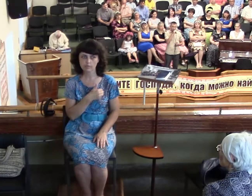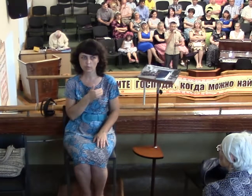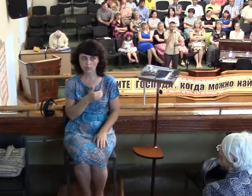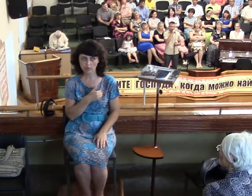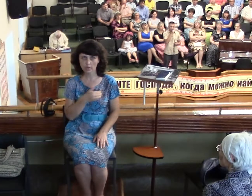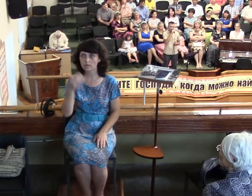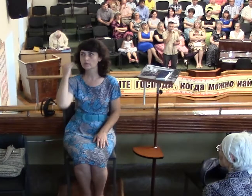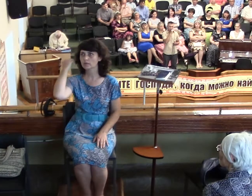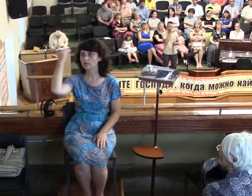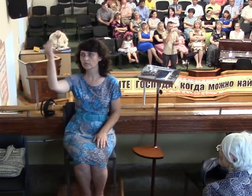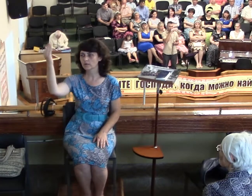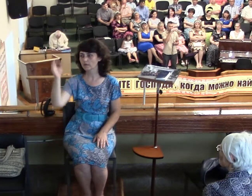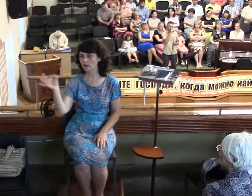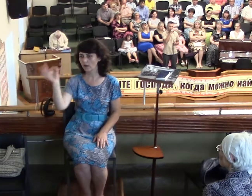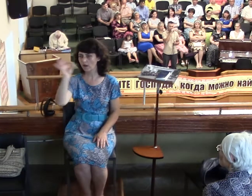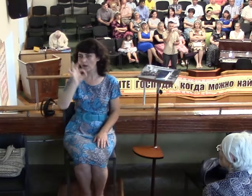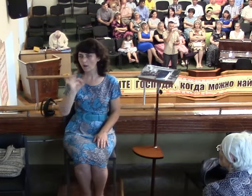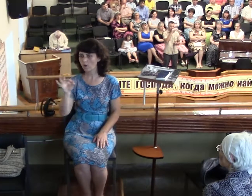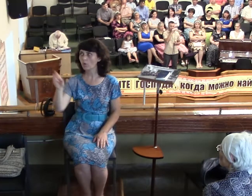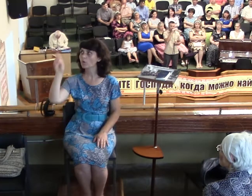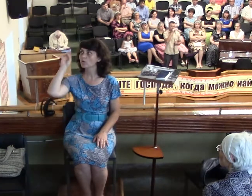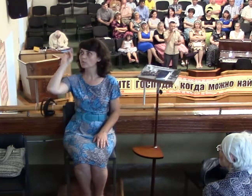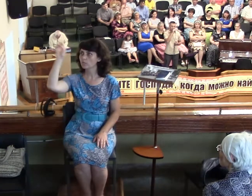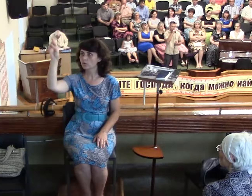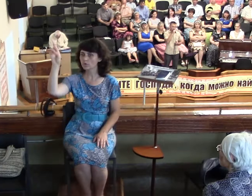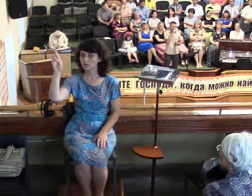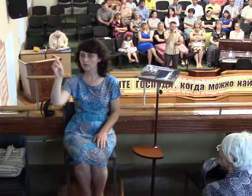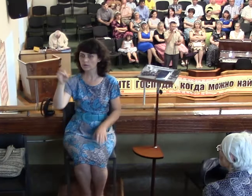о Бог милосердный, для нас